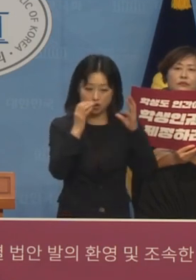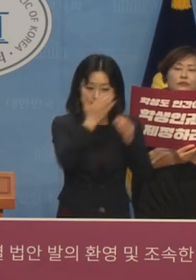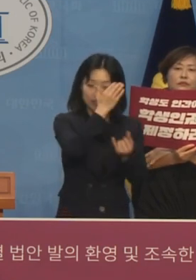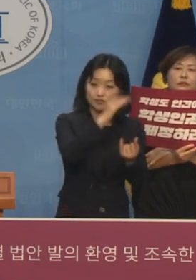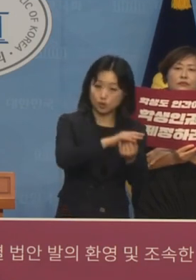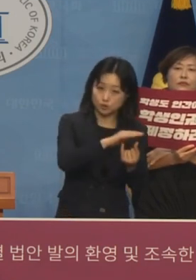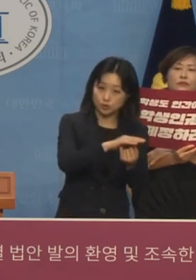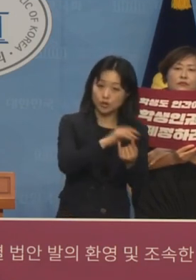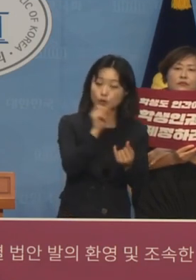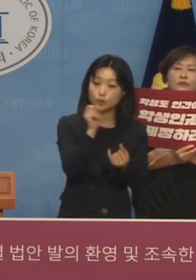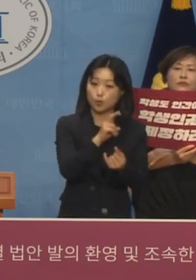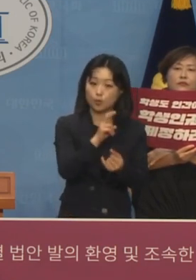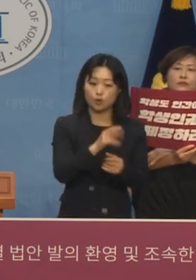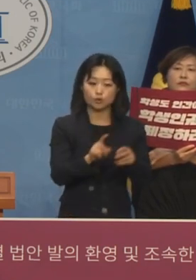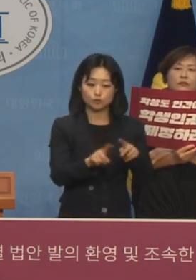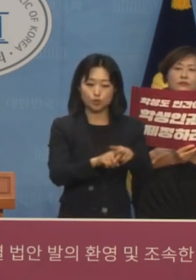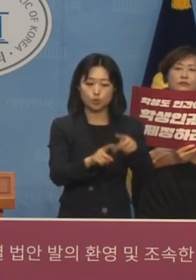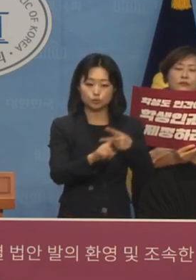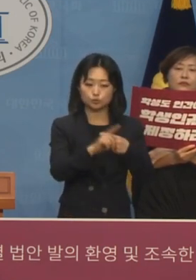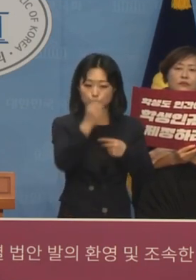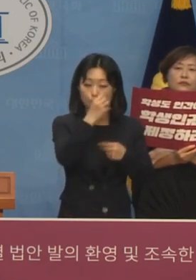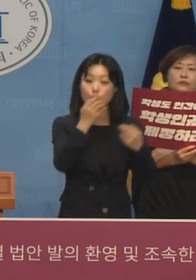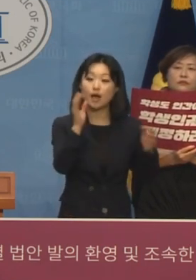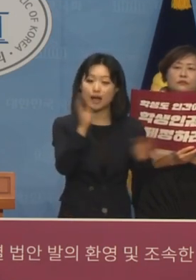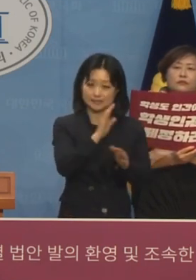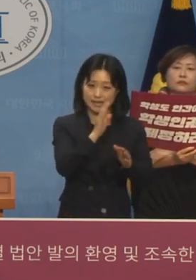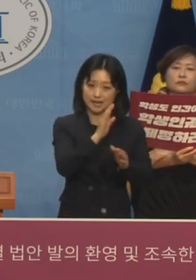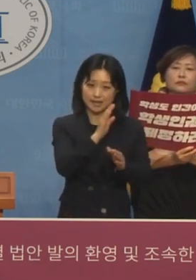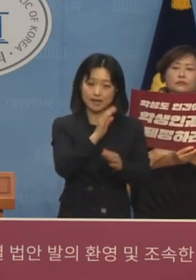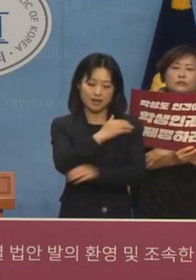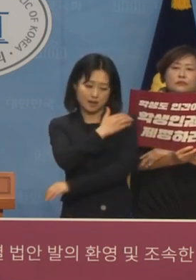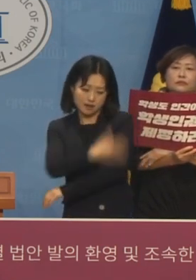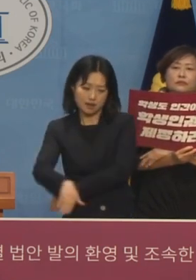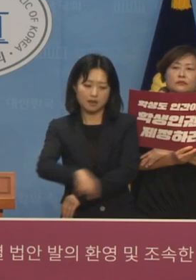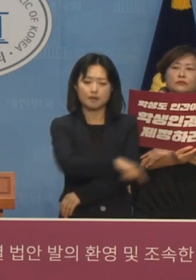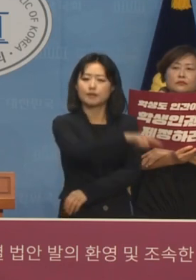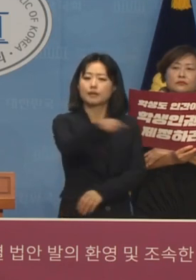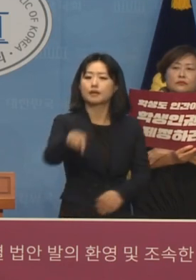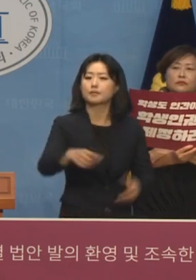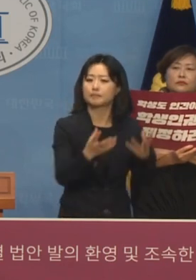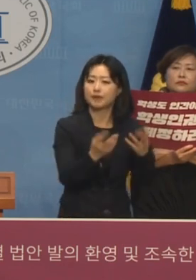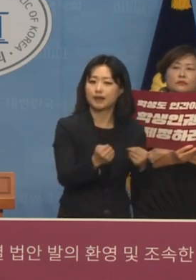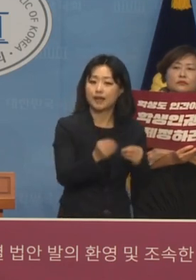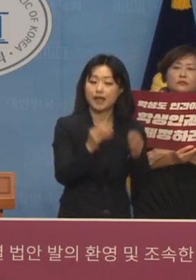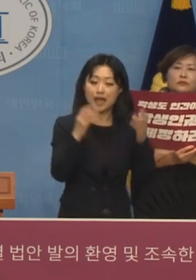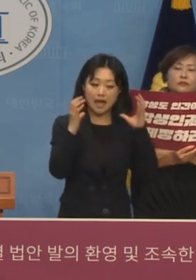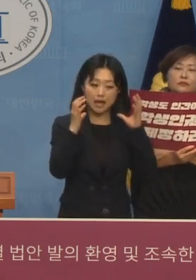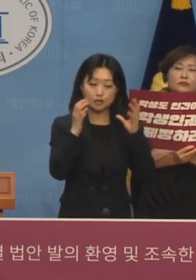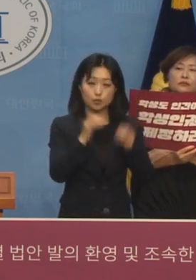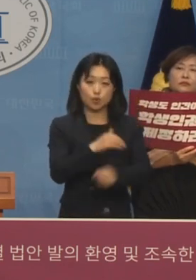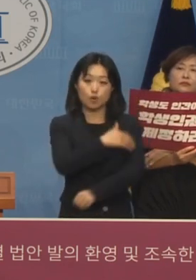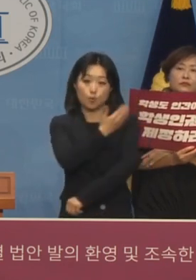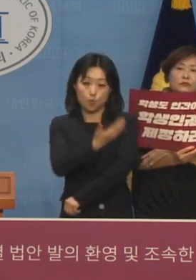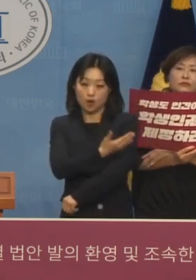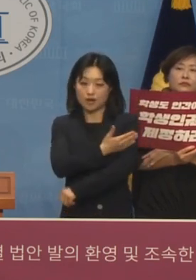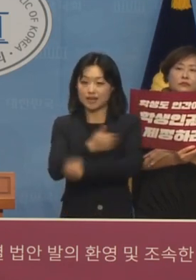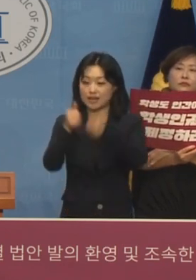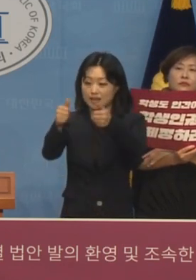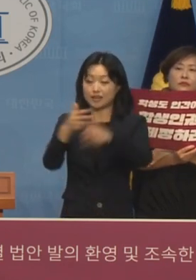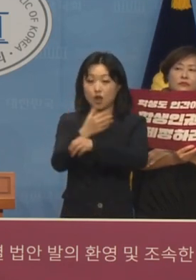청소년, 특히 초중고 학생도 그중 하나다. 한국이 아동권리협약에 가입한